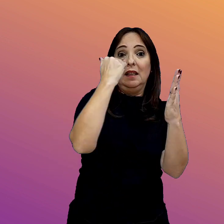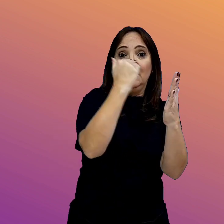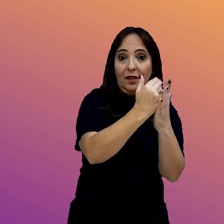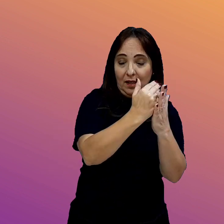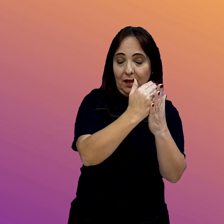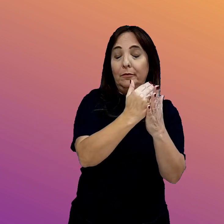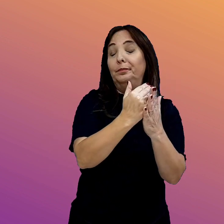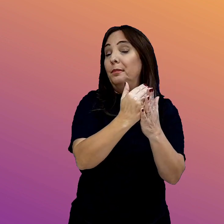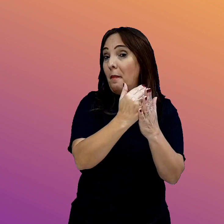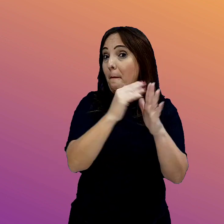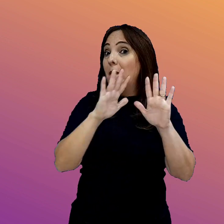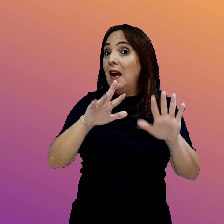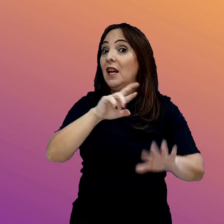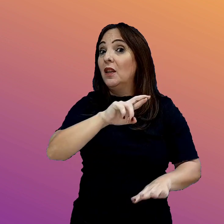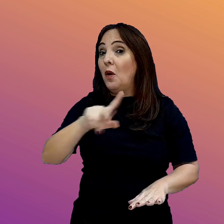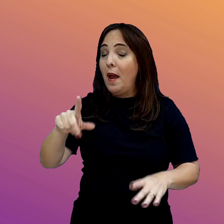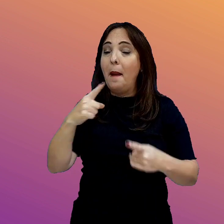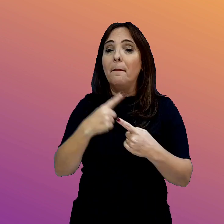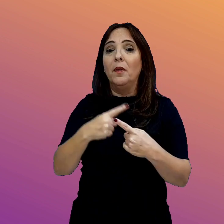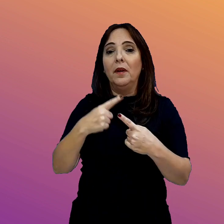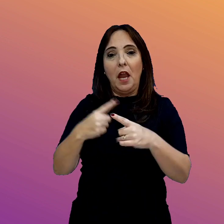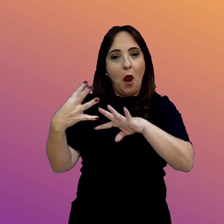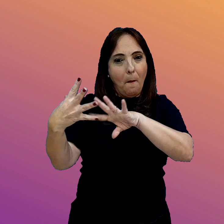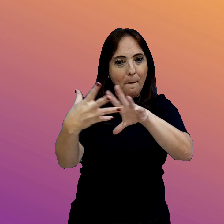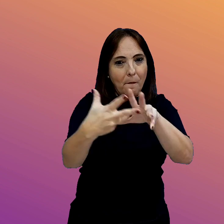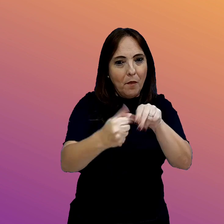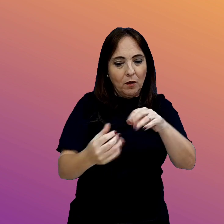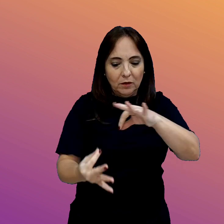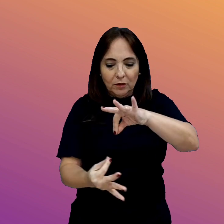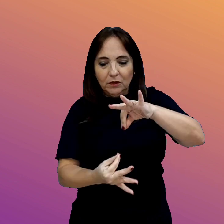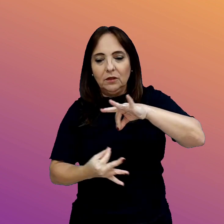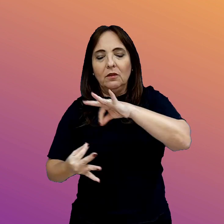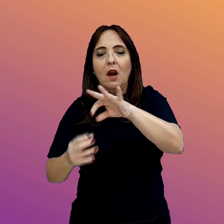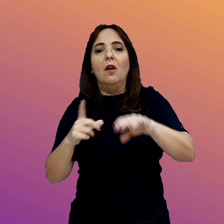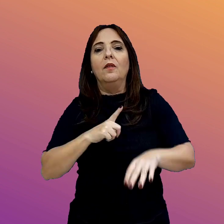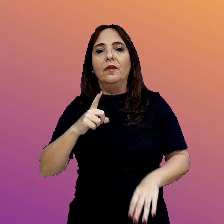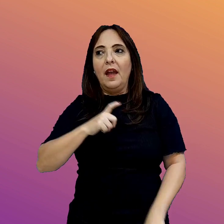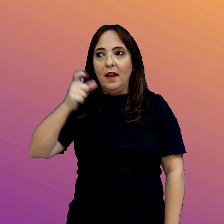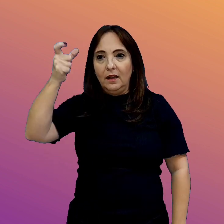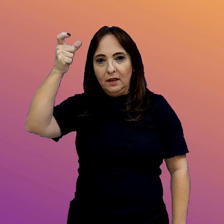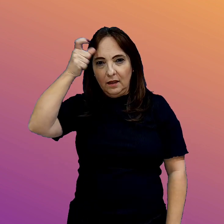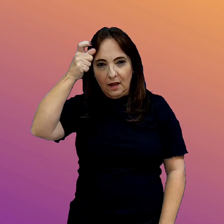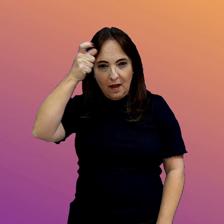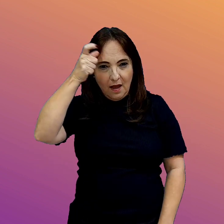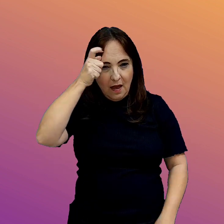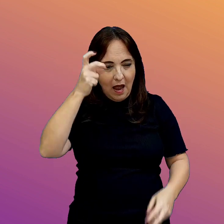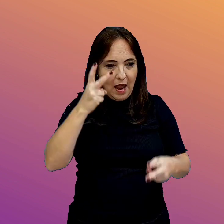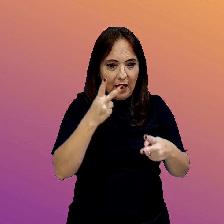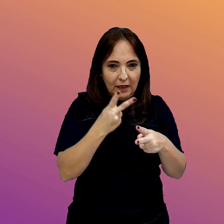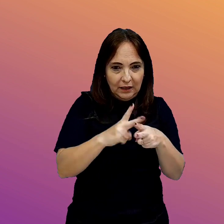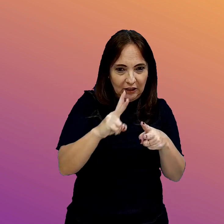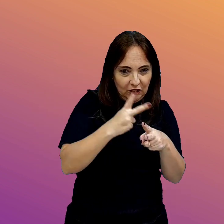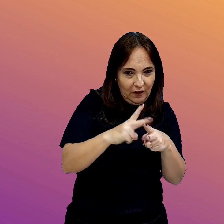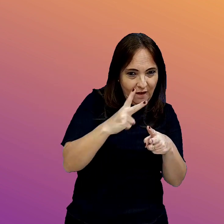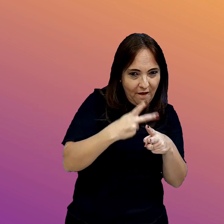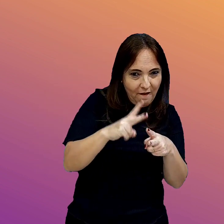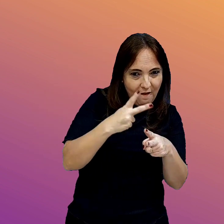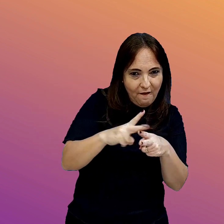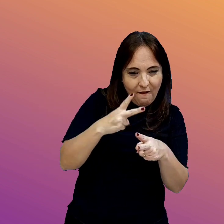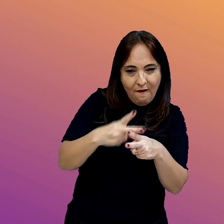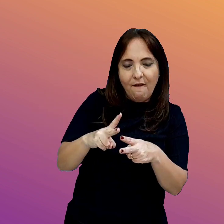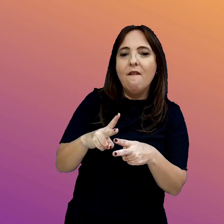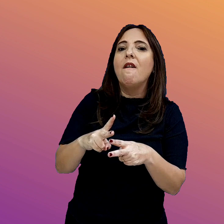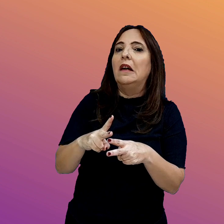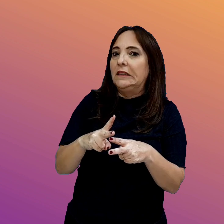Sim. Satanás é sorrateiro, ele usa de estratégia que a gente, às vezes, não dá o devido valor. E às vezes a gente fala assim, não tem